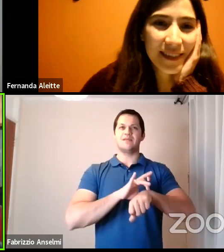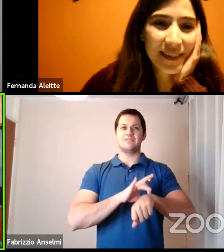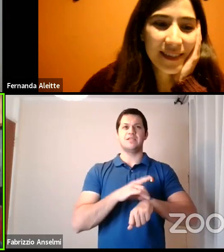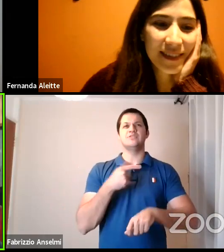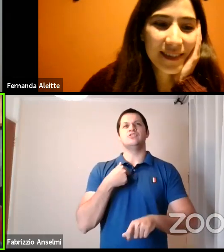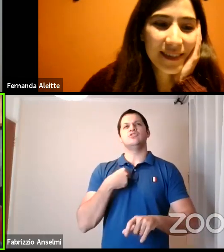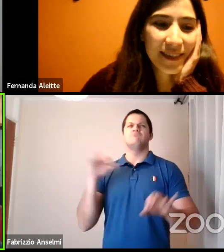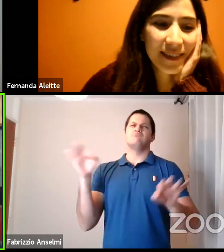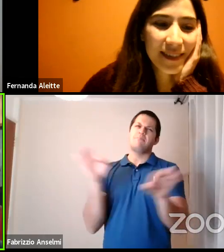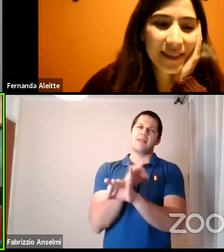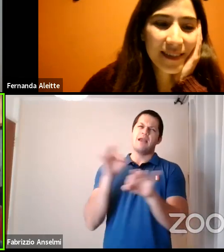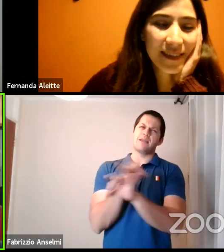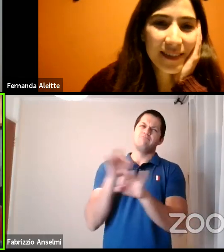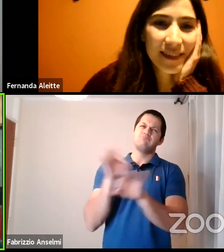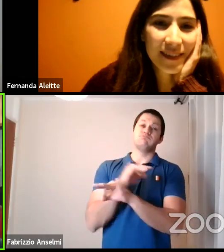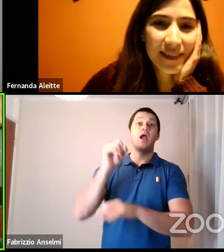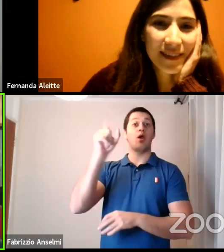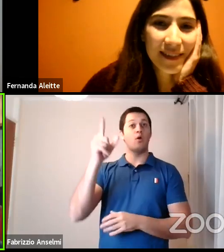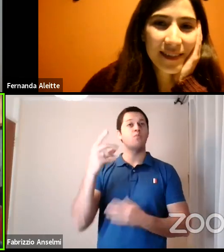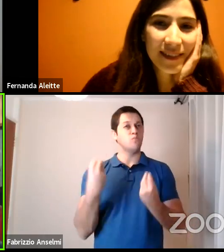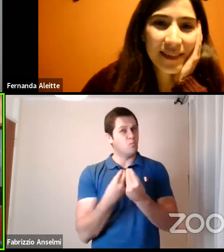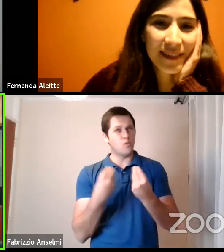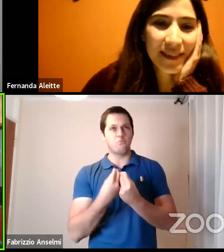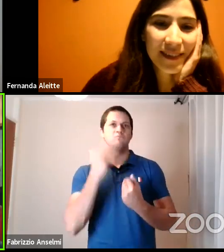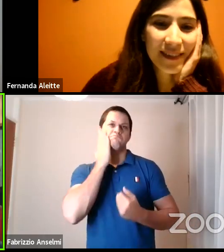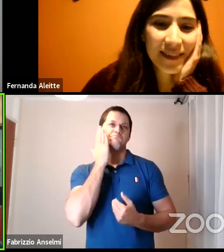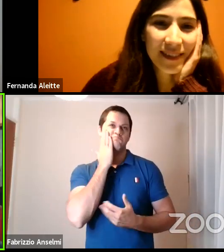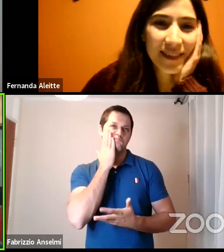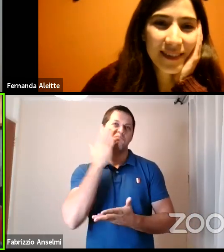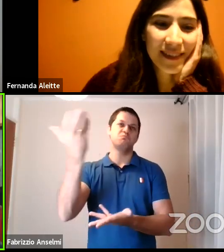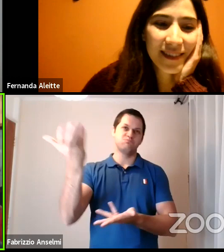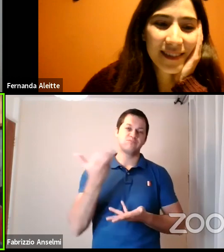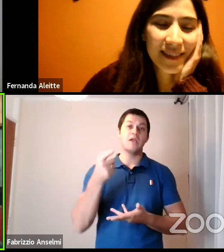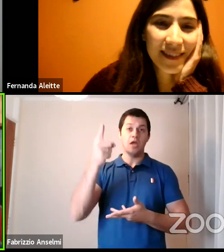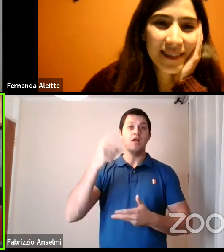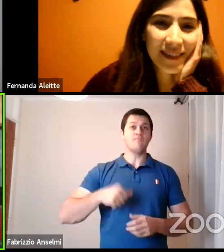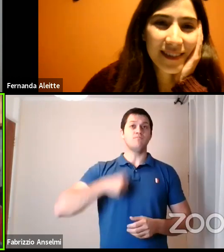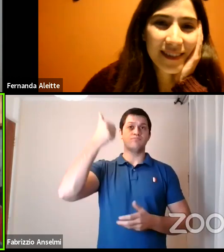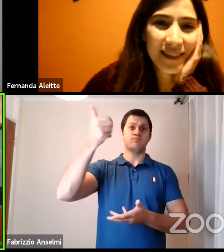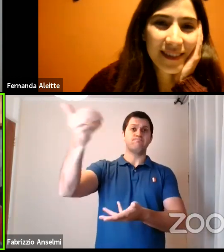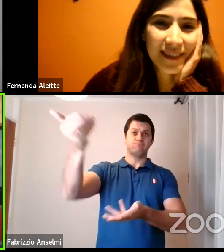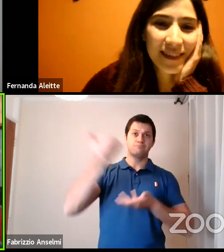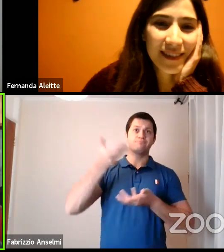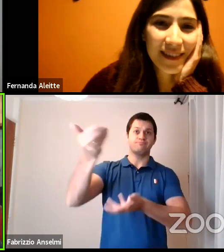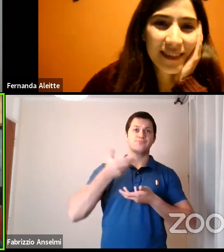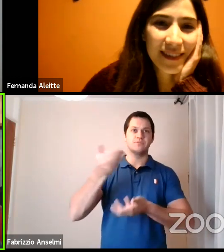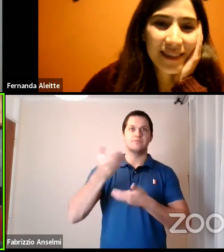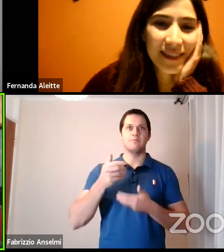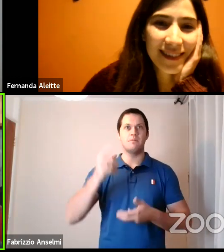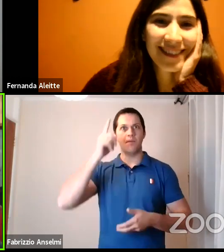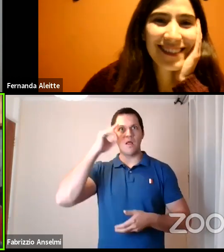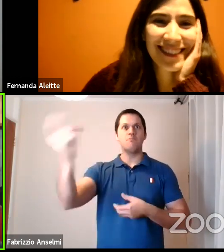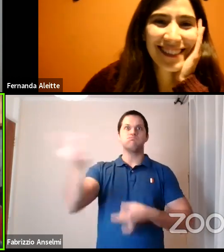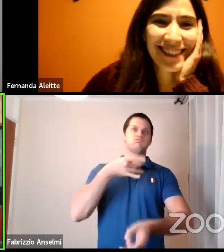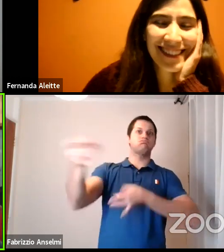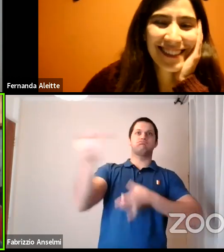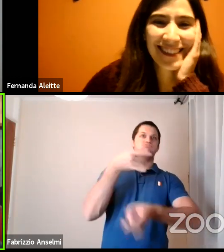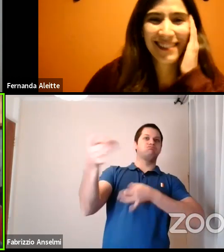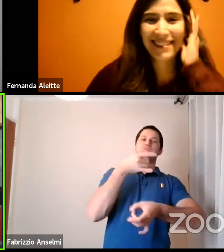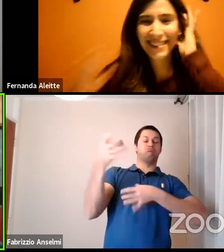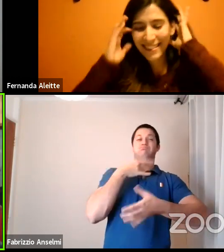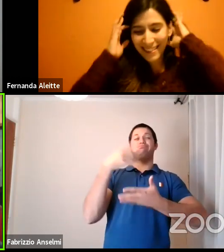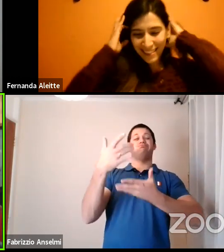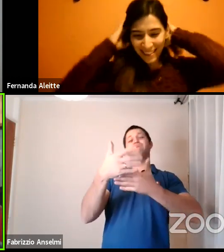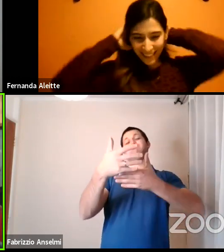cuento acá, cosas raras, y él se puso a disposición de enviarme todo lo que necesite, pero realmente me envió tantas cosas que todavía las